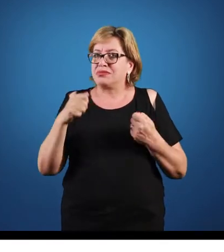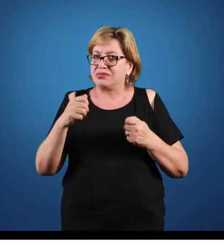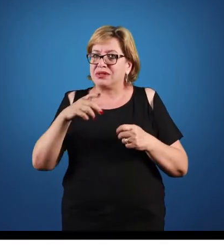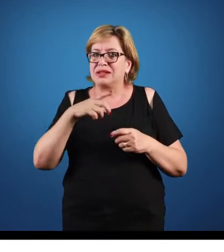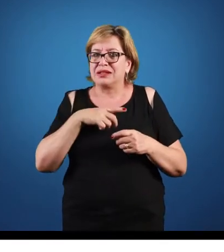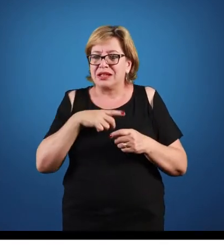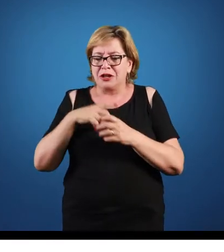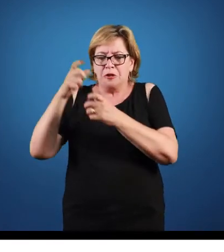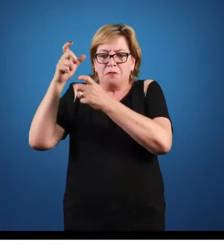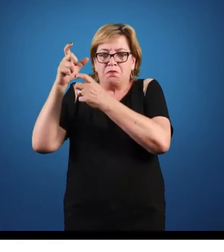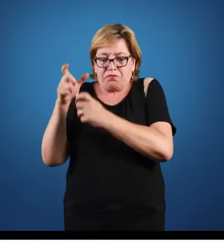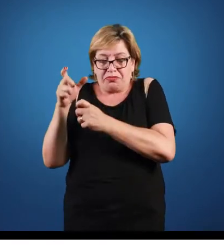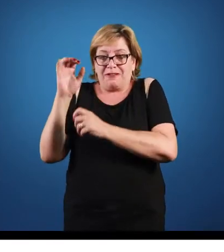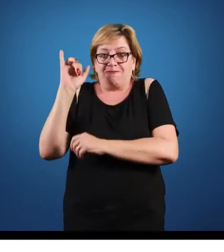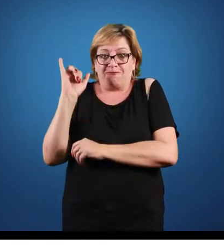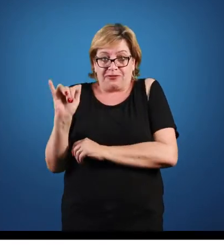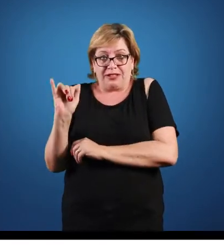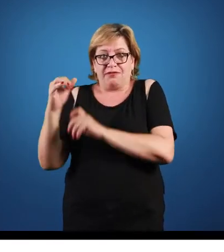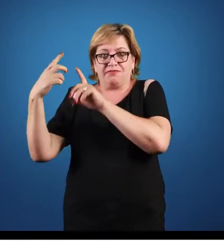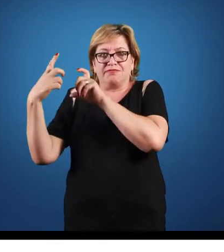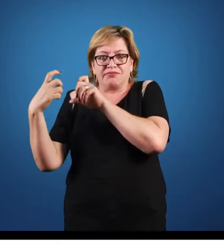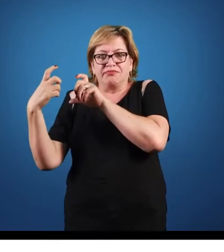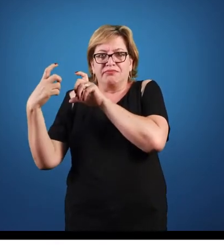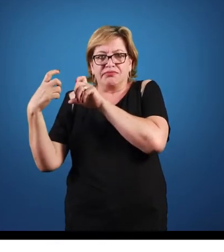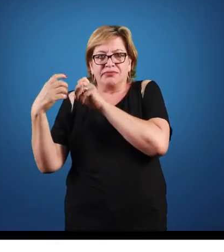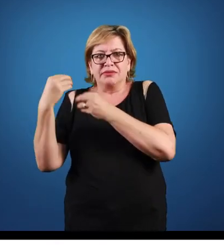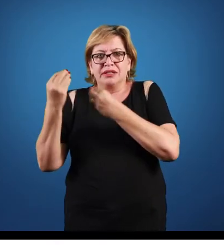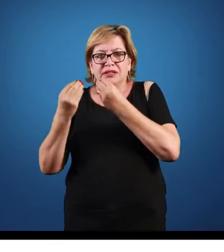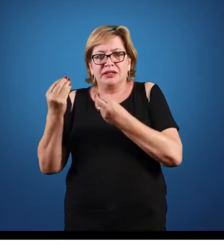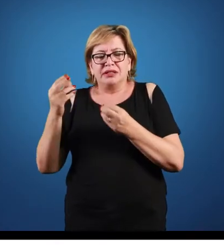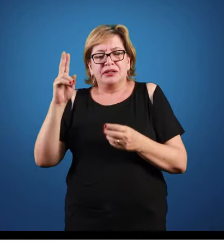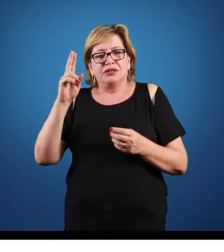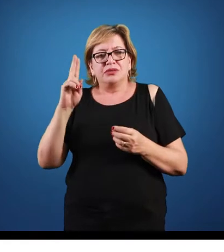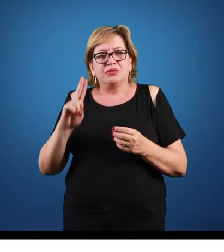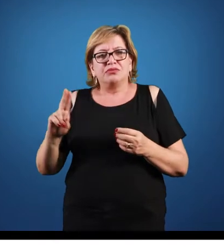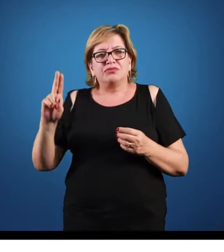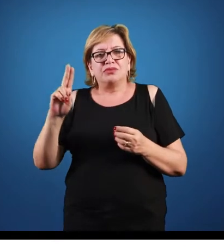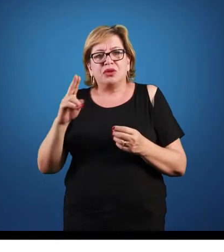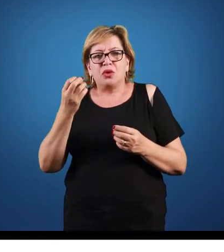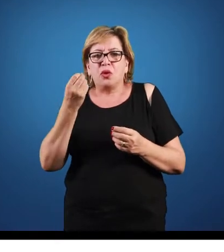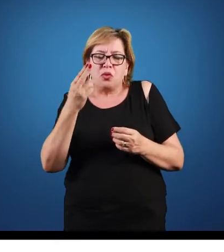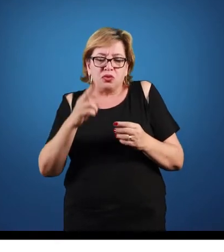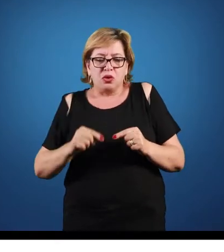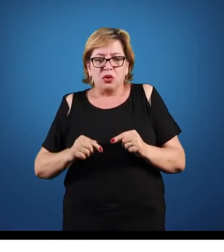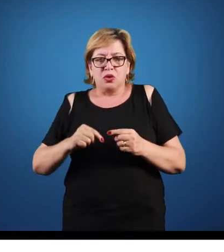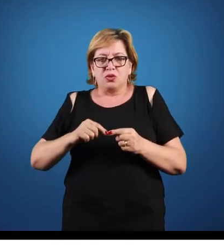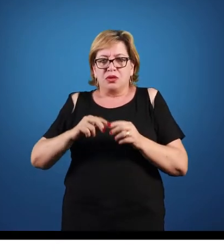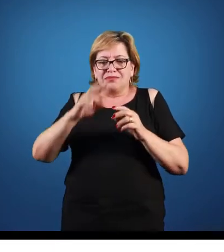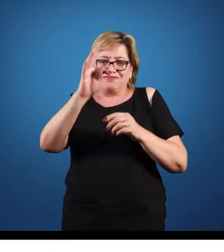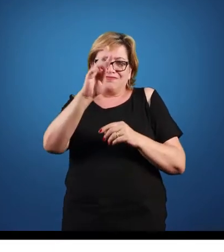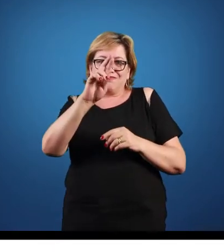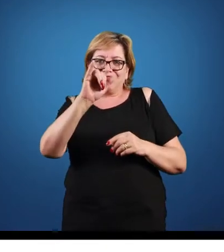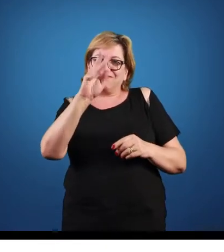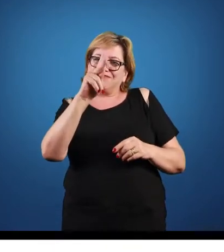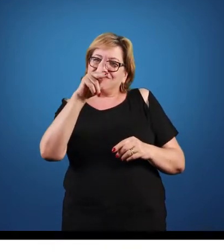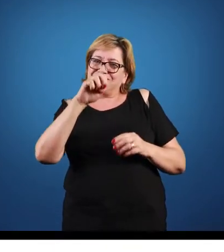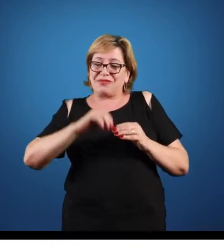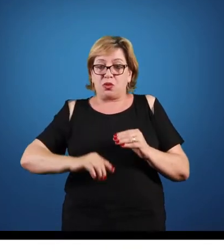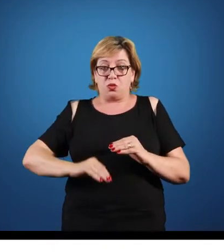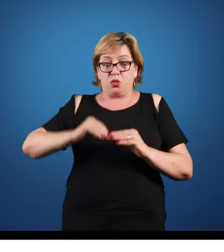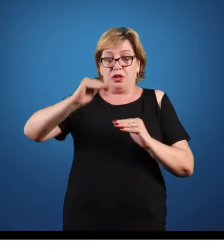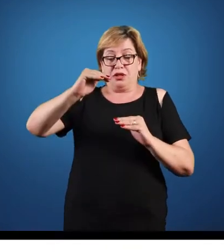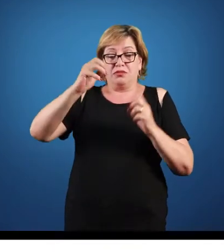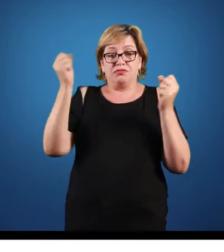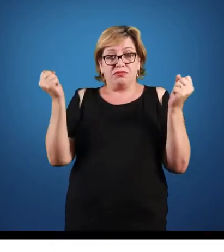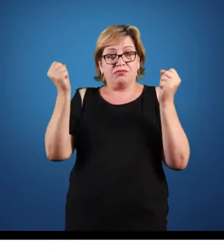sem fixar a câmera deixava bem parada então você pode usar um tripé zinho de saque ou pode usar um tripé normal desses grandes né que é que a